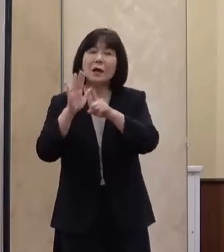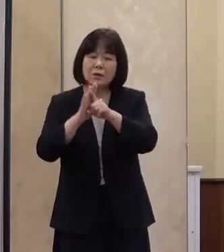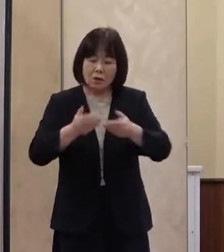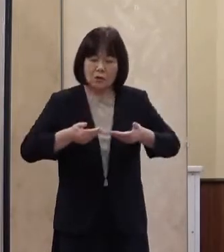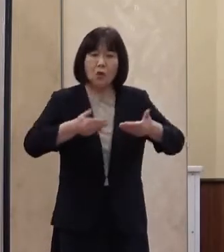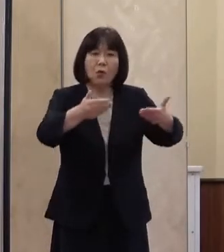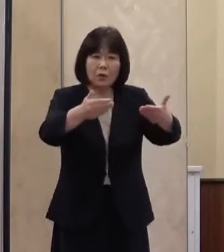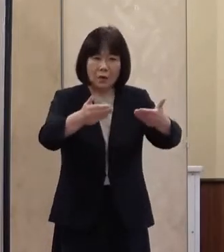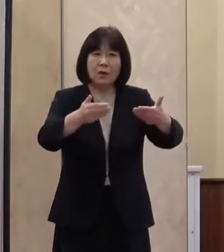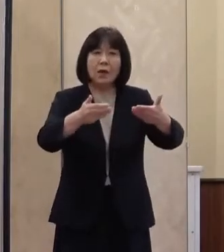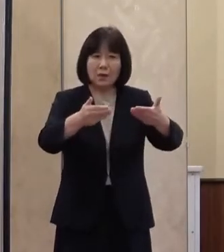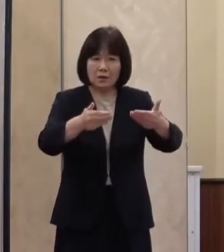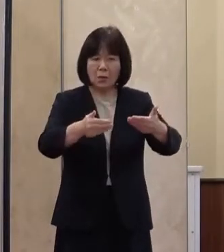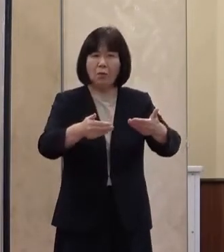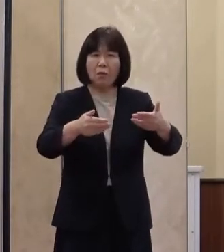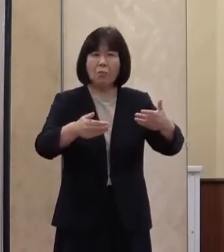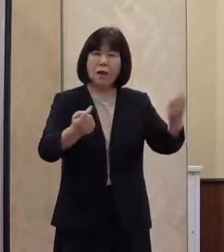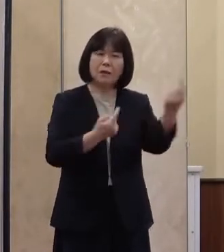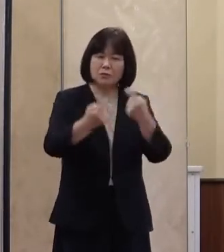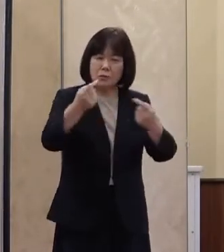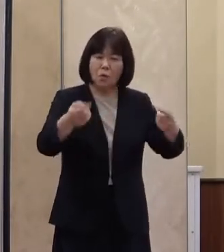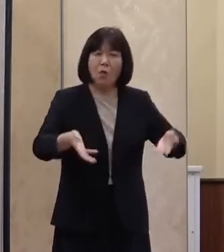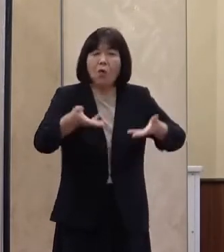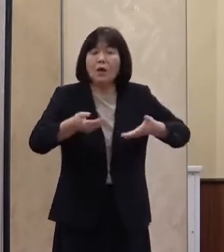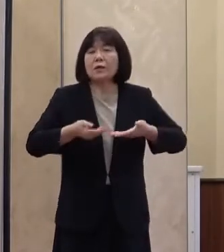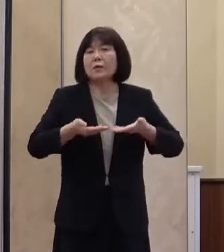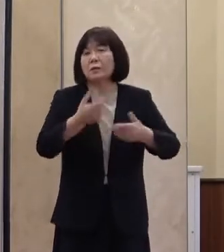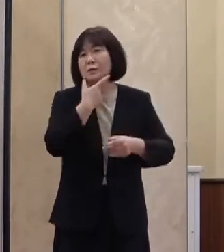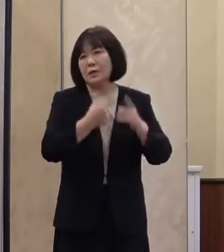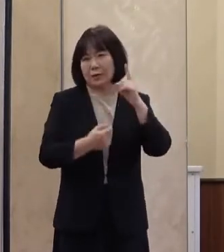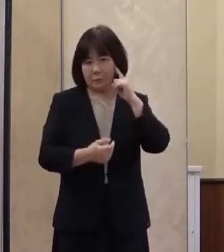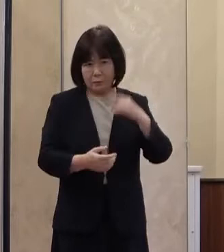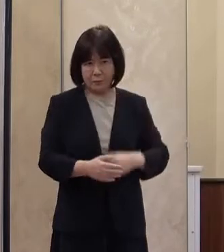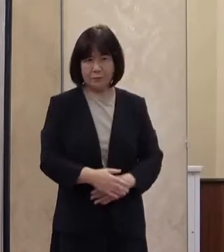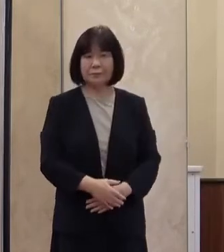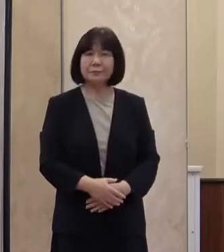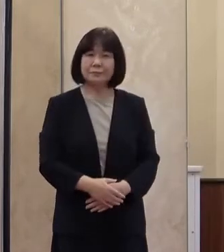喚起を増やしていきたいというふうに思います。